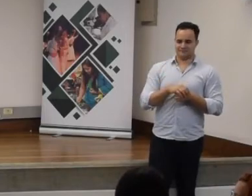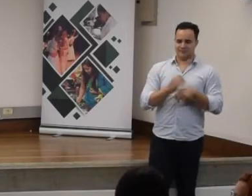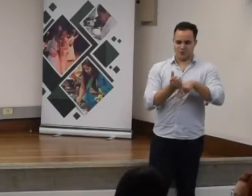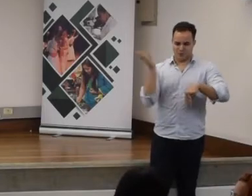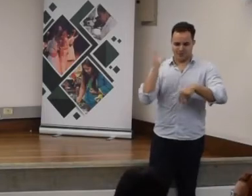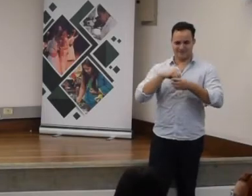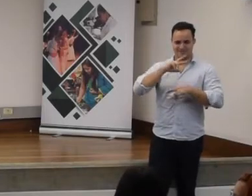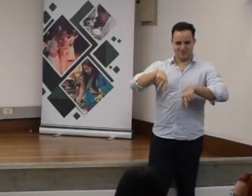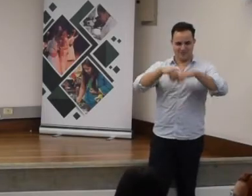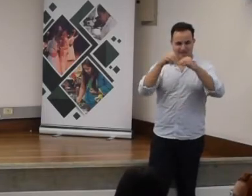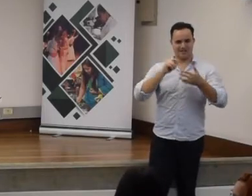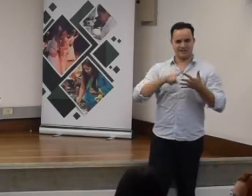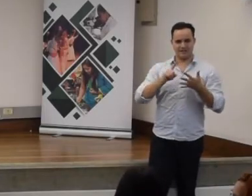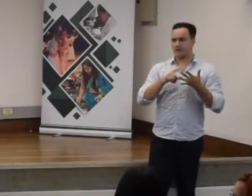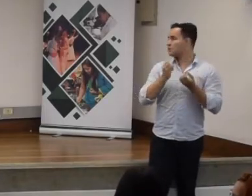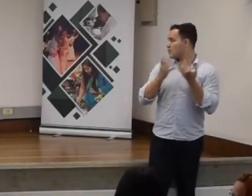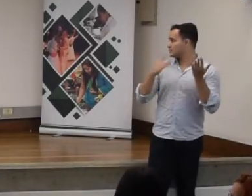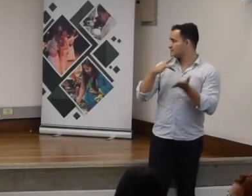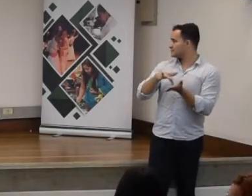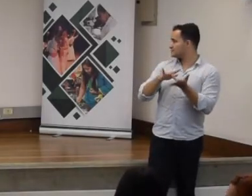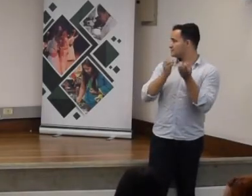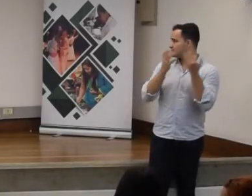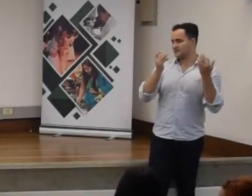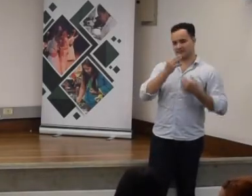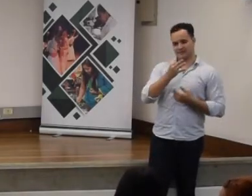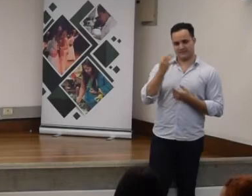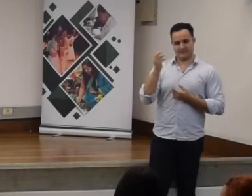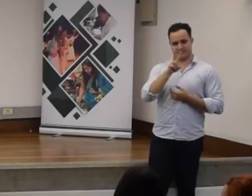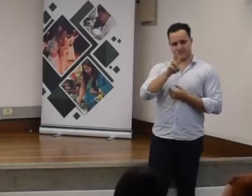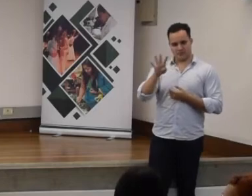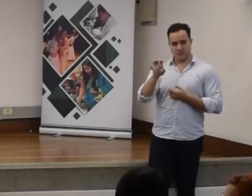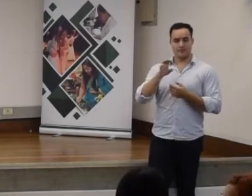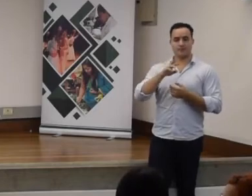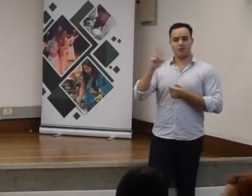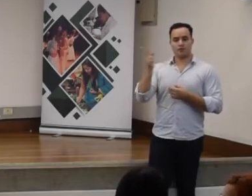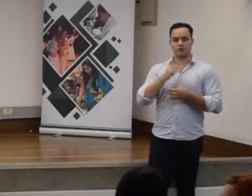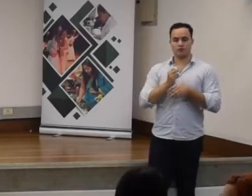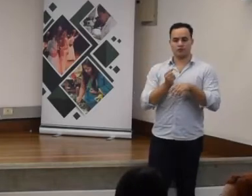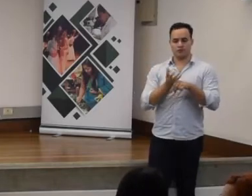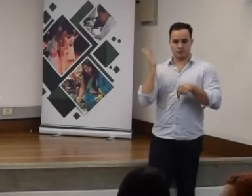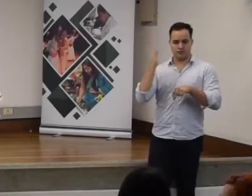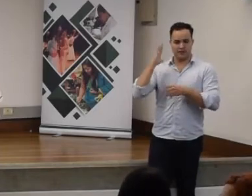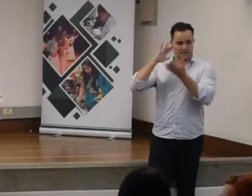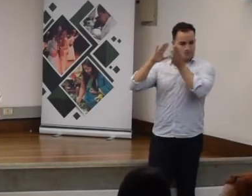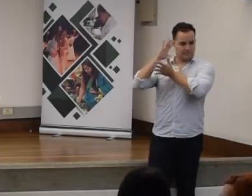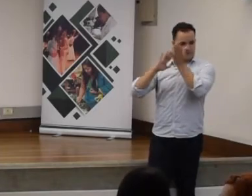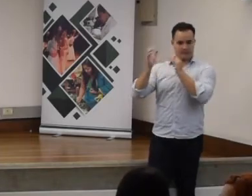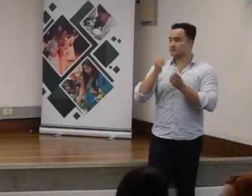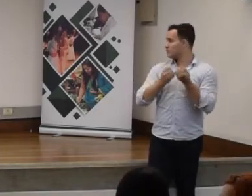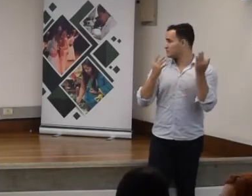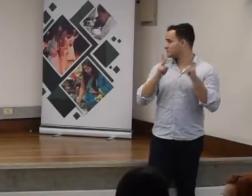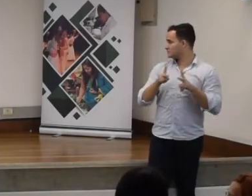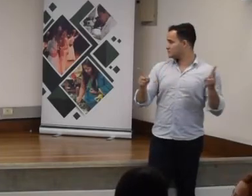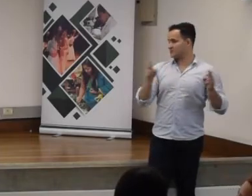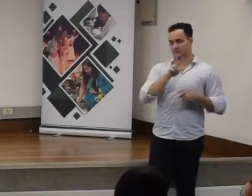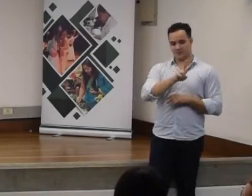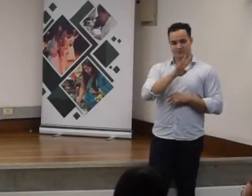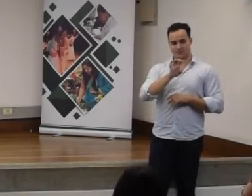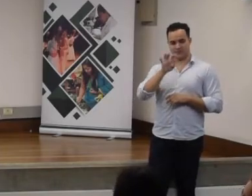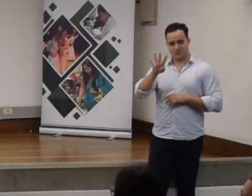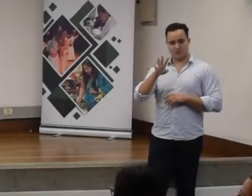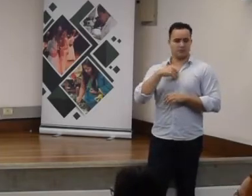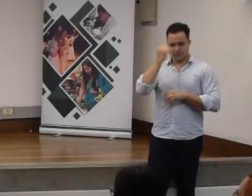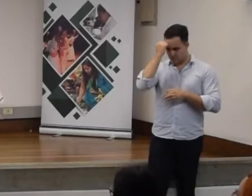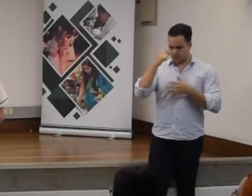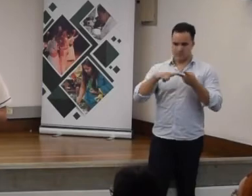con 329 asistentes. Lenguas y culturas ancestrales, 294 personas, entre profesores,